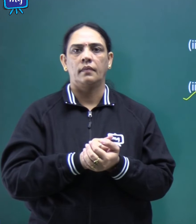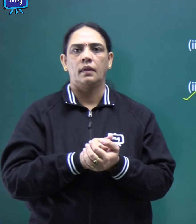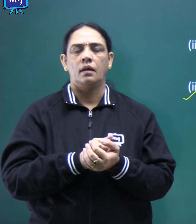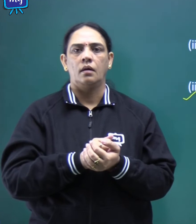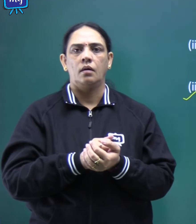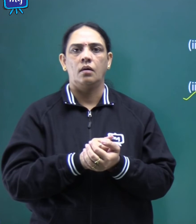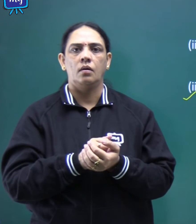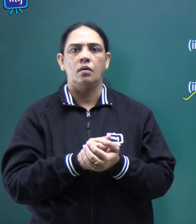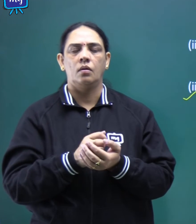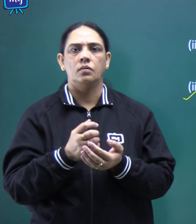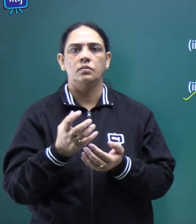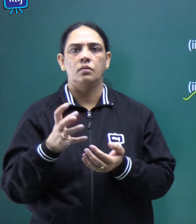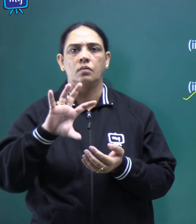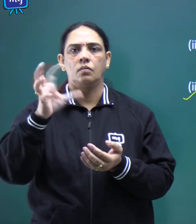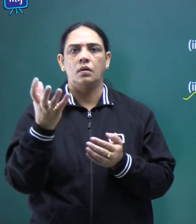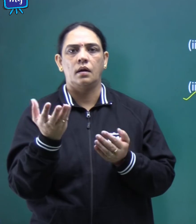की